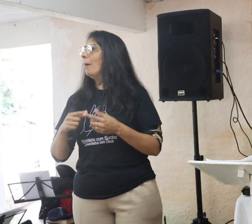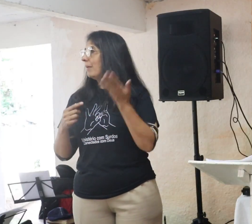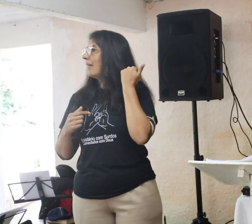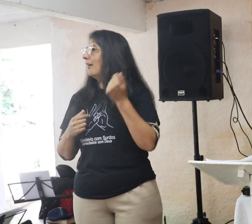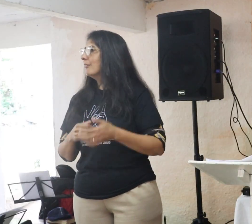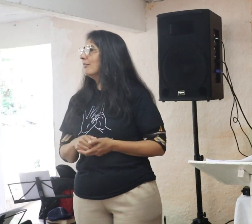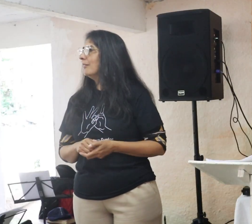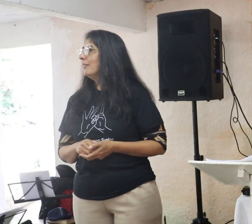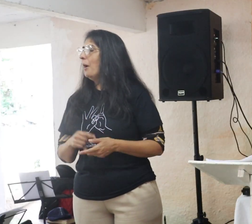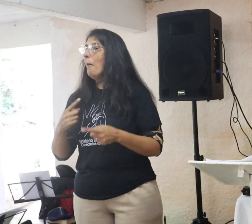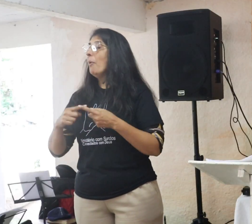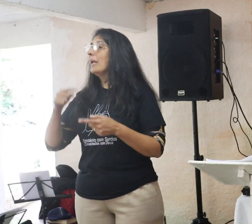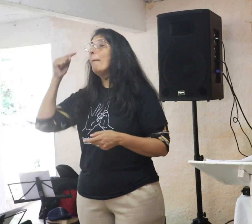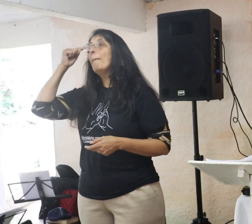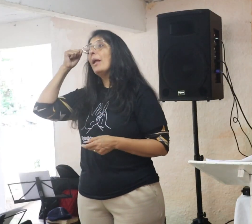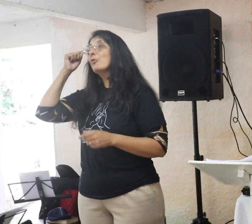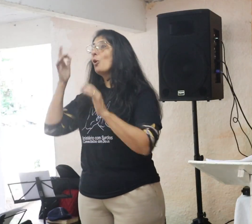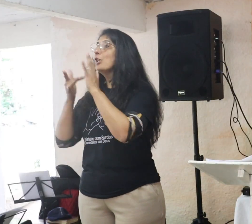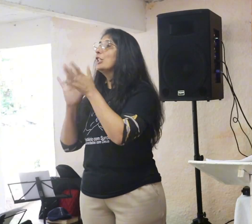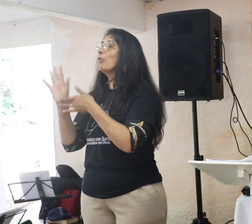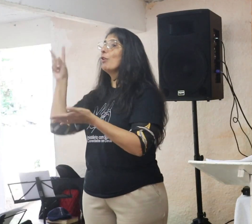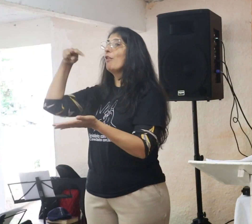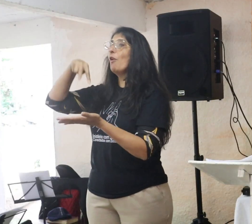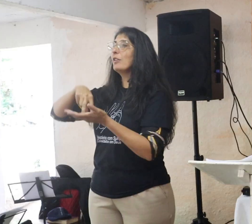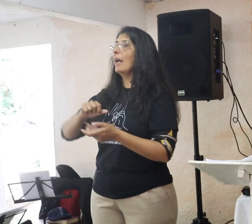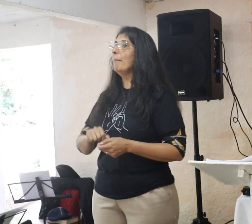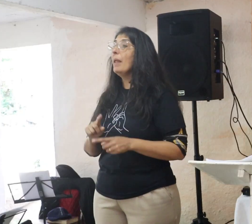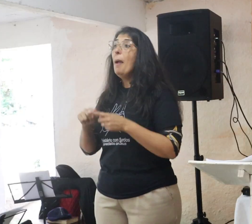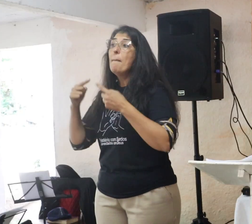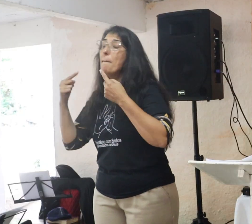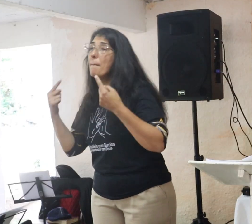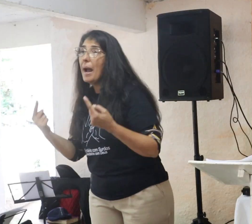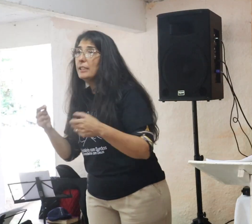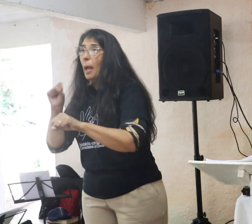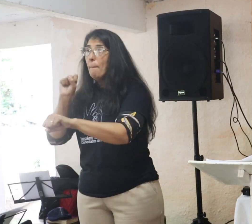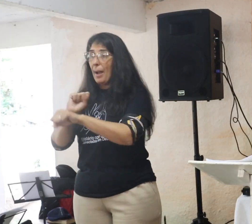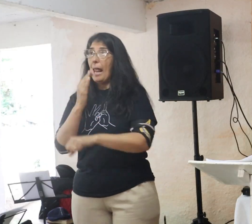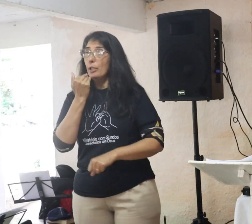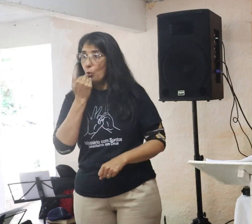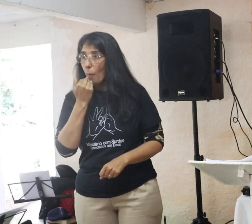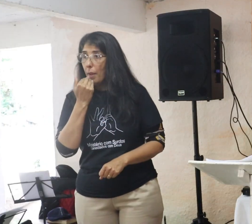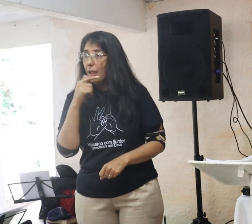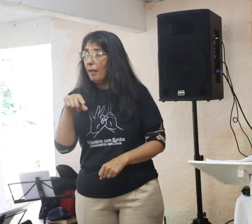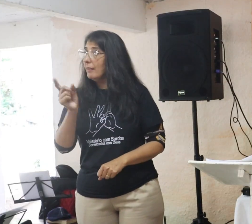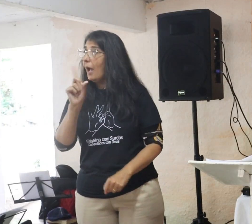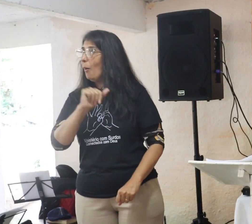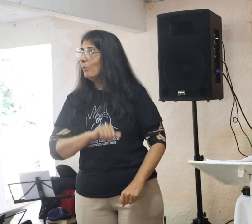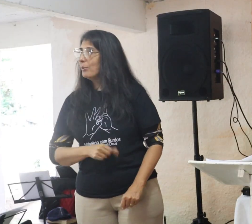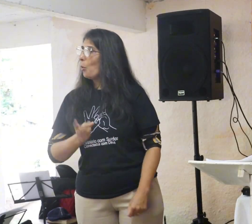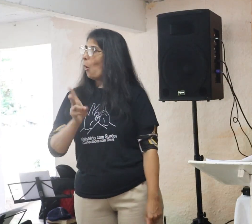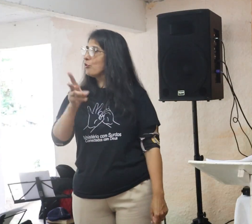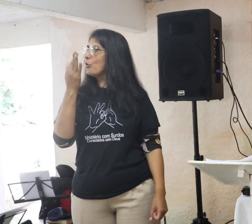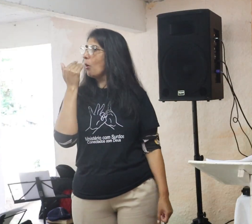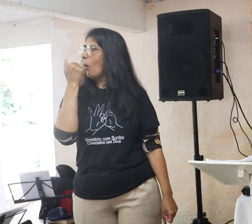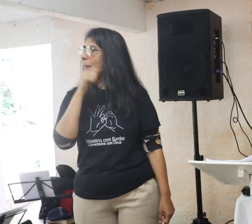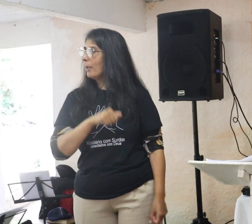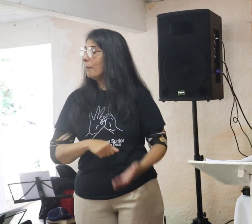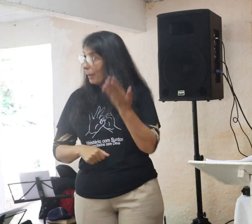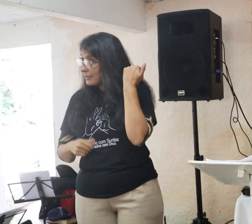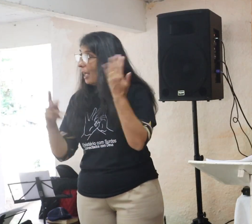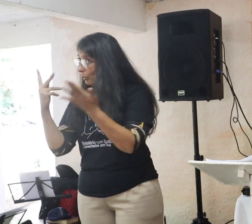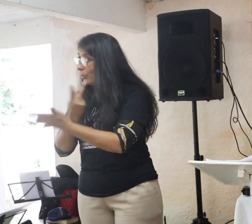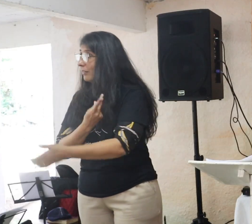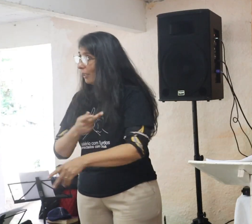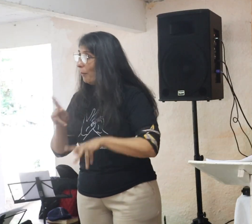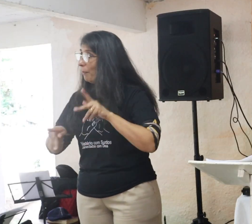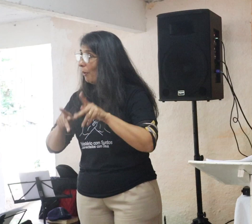Só que não pararam de comer. Aí o apóstolo Paulo falou, olha, para com isso. Se você parou de trabalhar, você tem que parar de comer também. Então, já que você não pode parar de